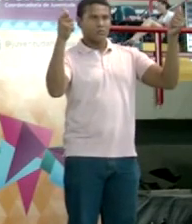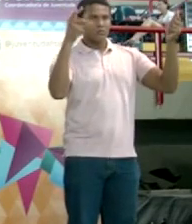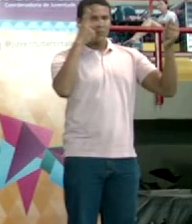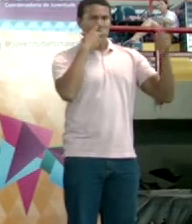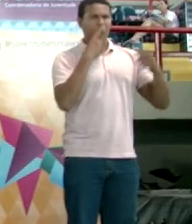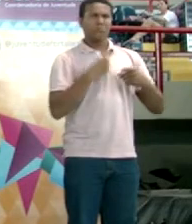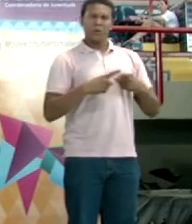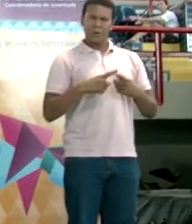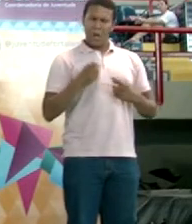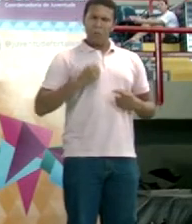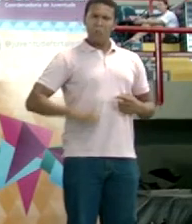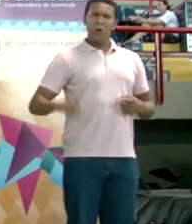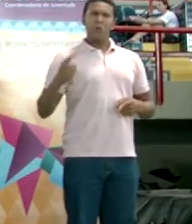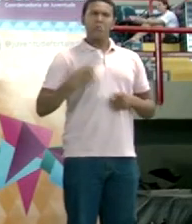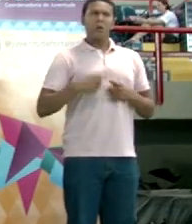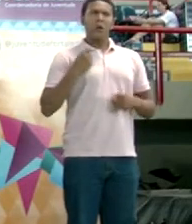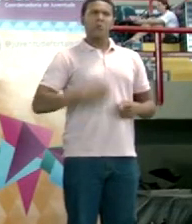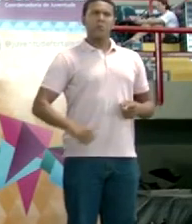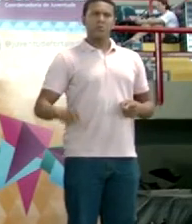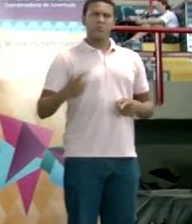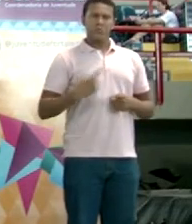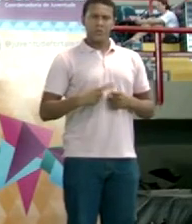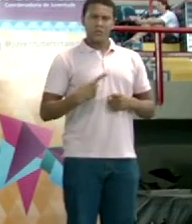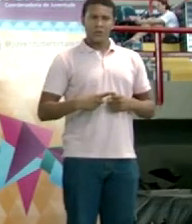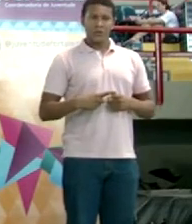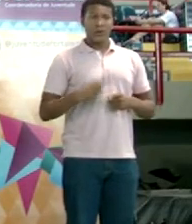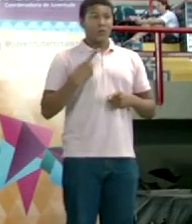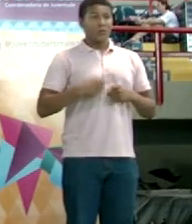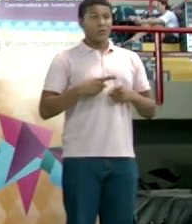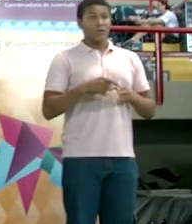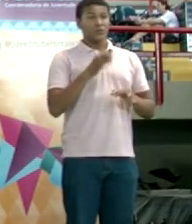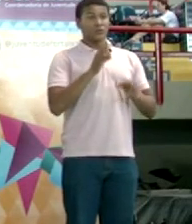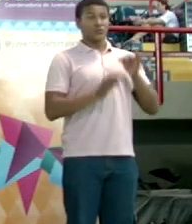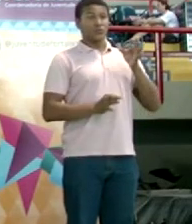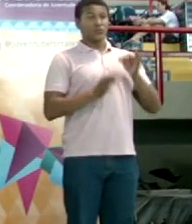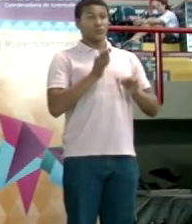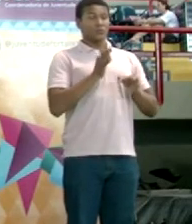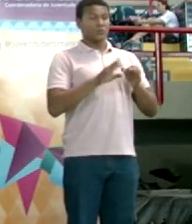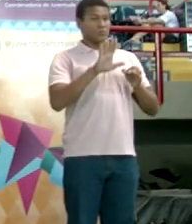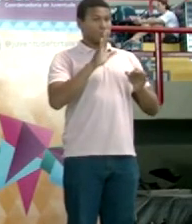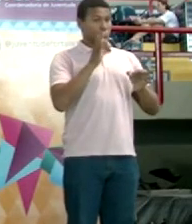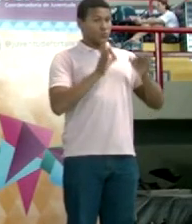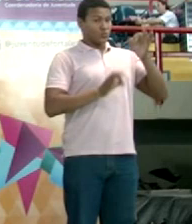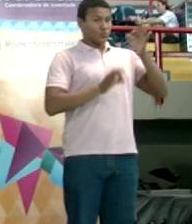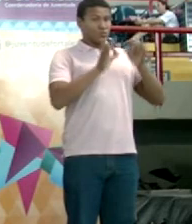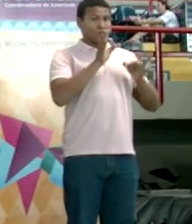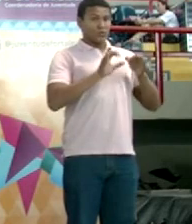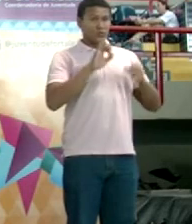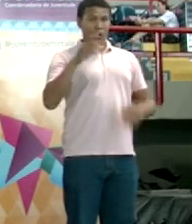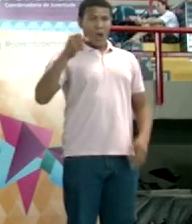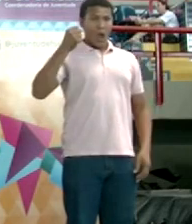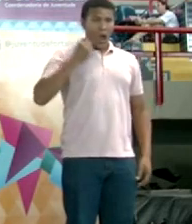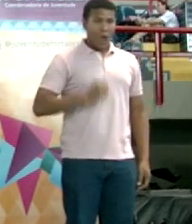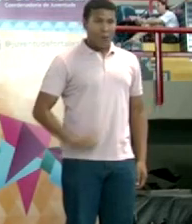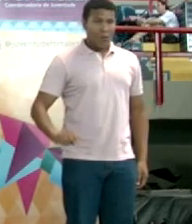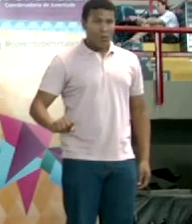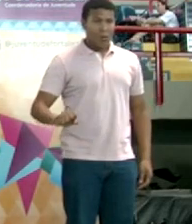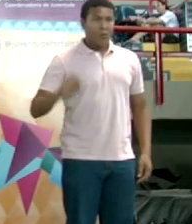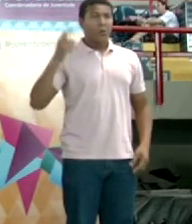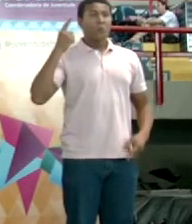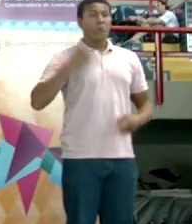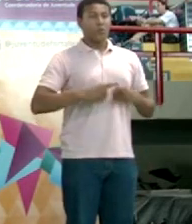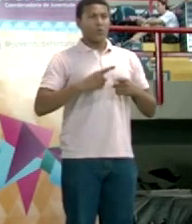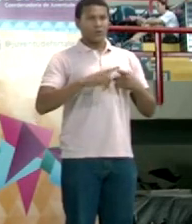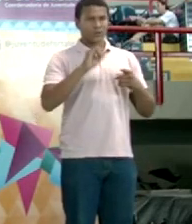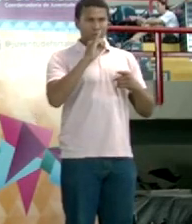considerado como aborto? Porque juridicamente só vai ser considerado aborto quando há um desenvolvimento